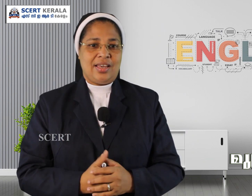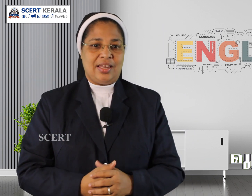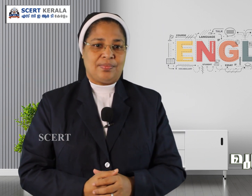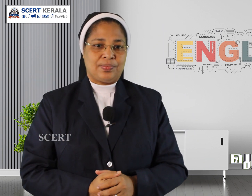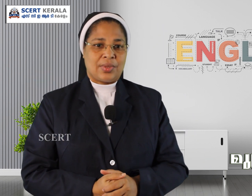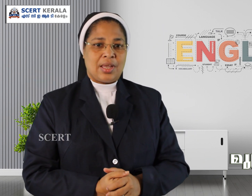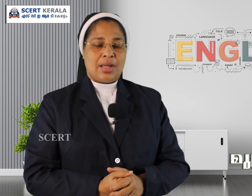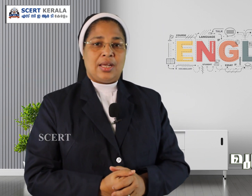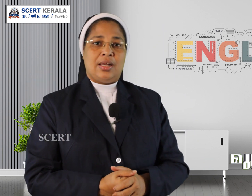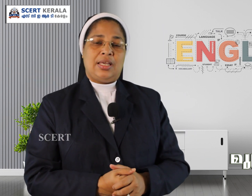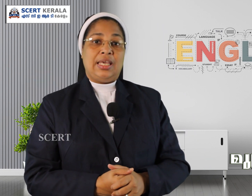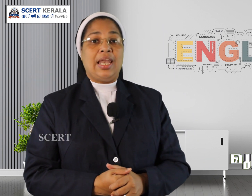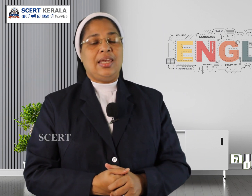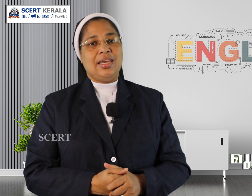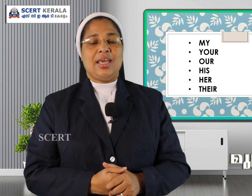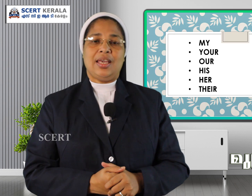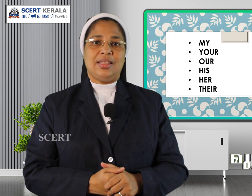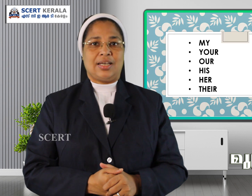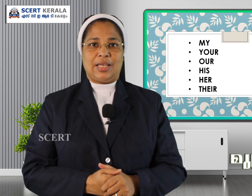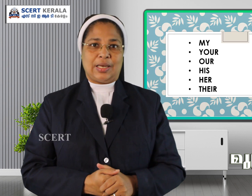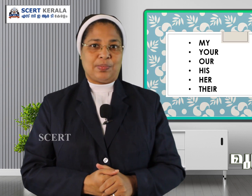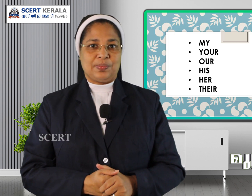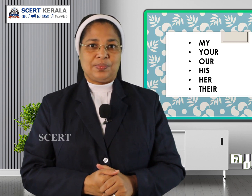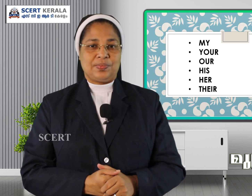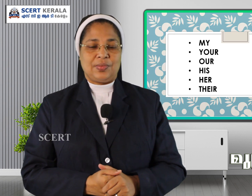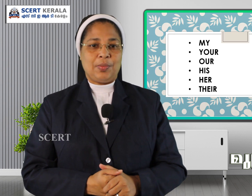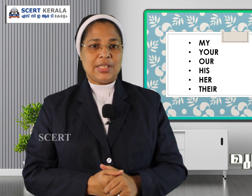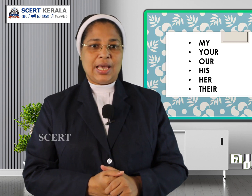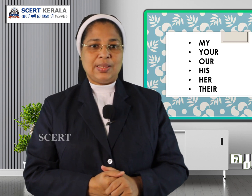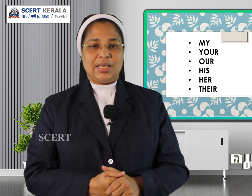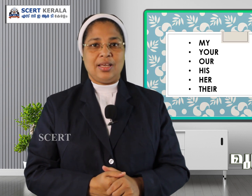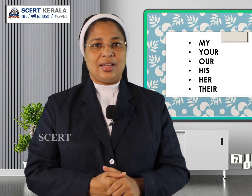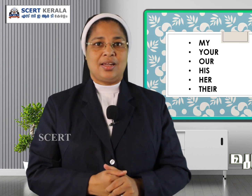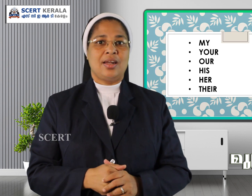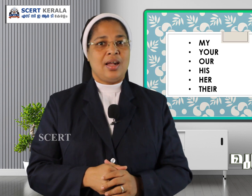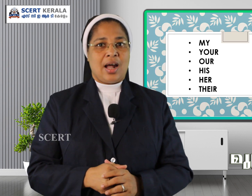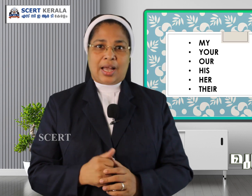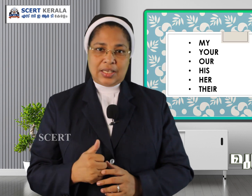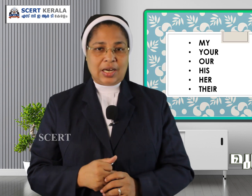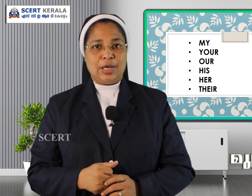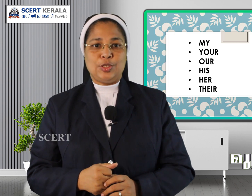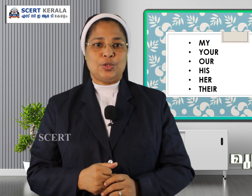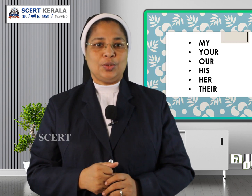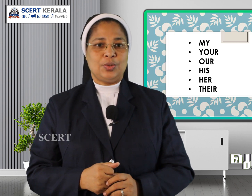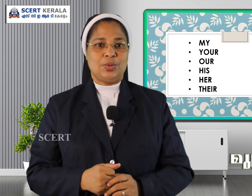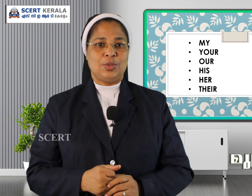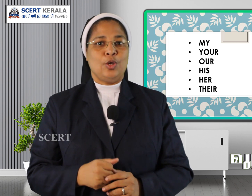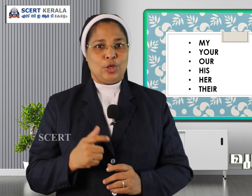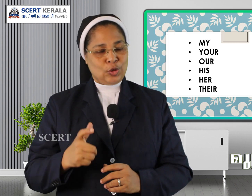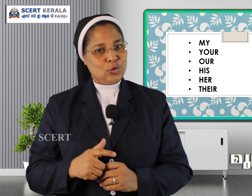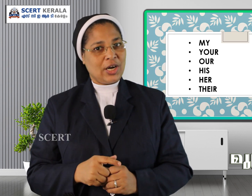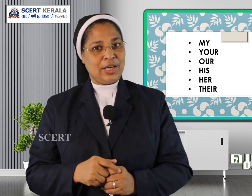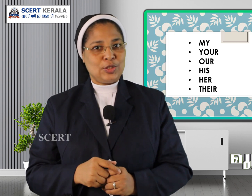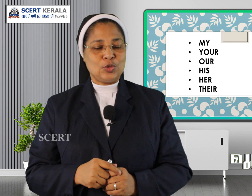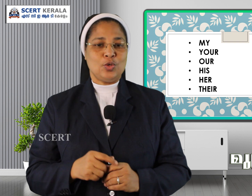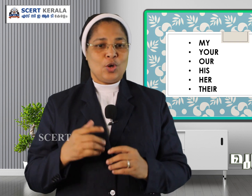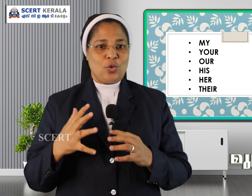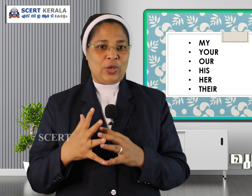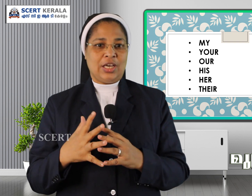ഇനി എൻ്റെ എന്ന് കാണിക്കണം. നമ്മൾ നേരത്തെ ഐ കാണിച്ചു, യു കാണിച്ചു, വി